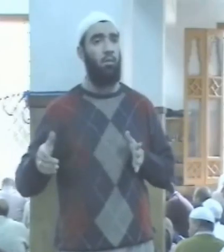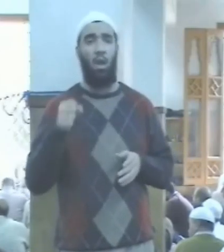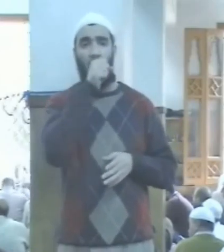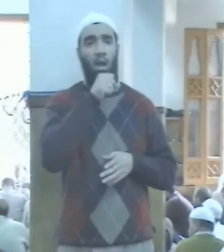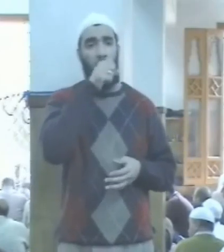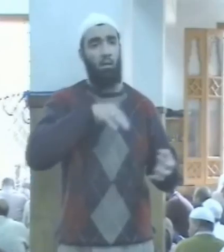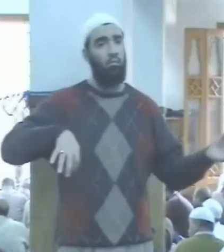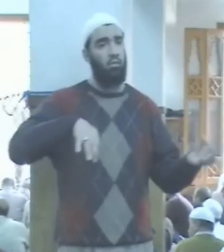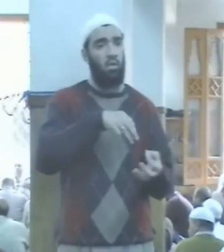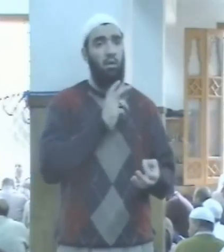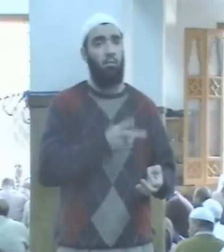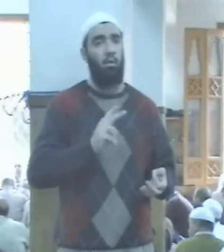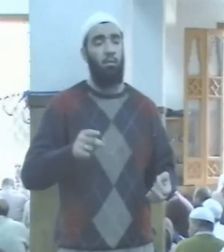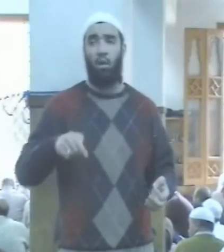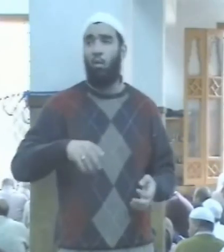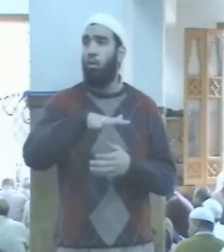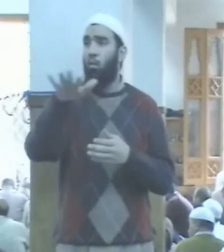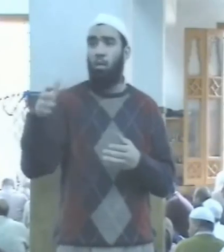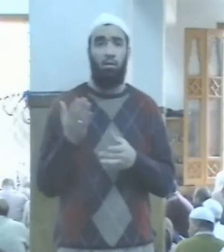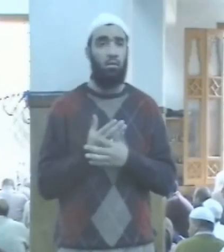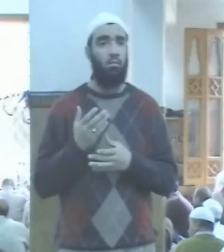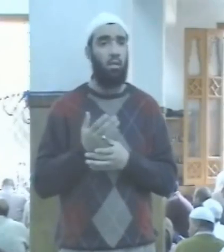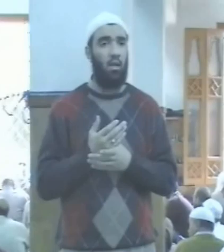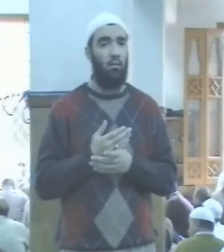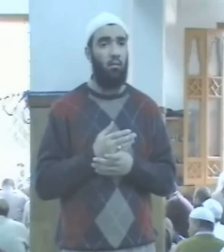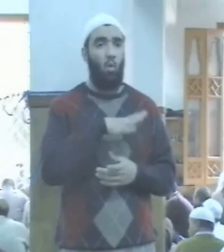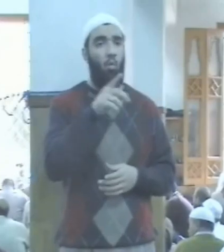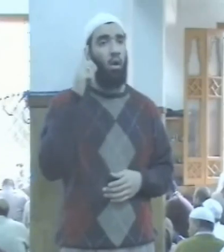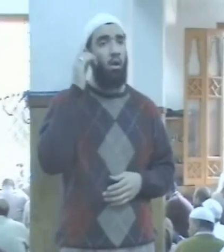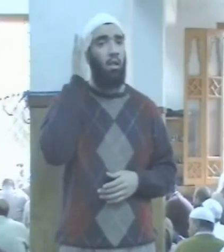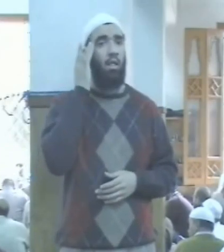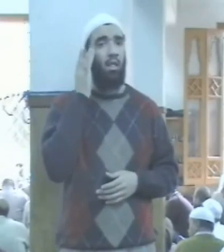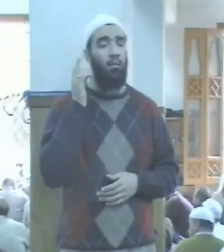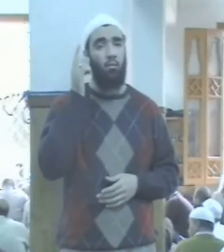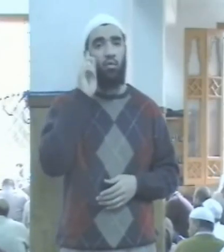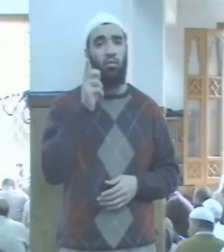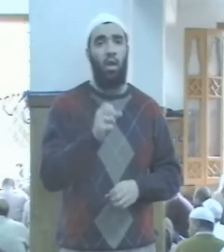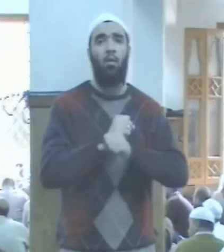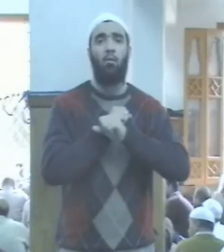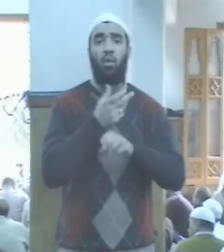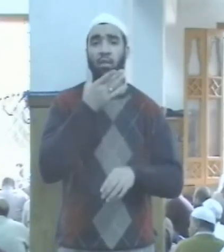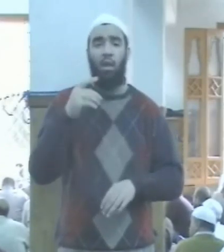والإيمان وكل أنواع الاستماع